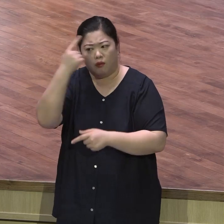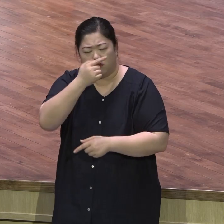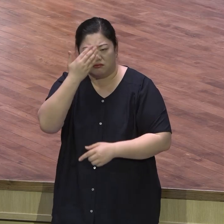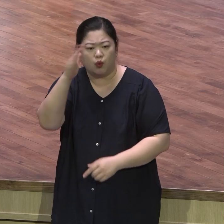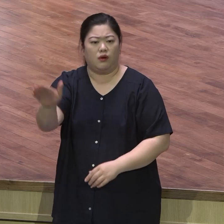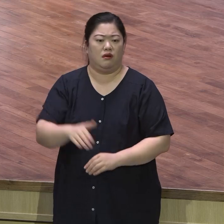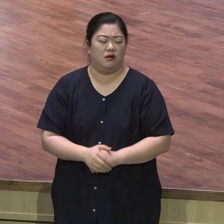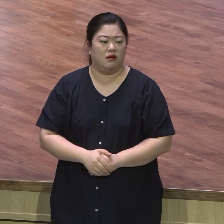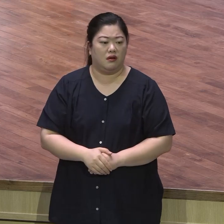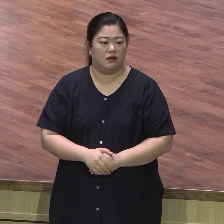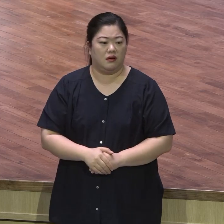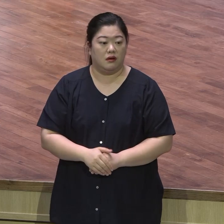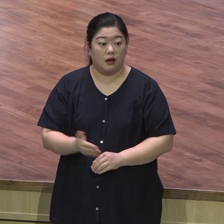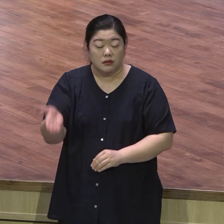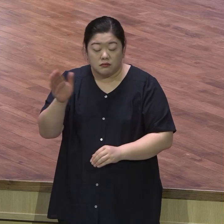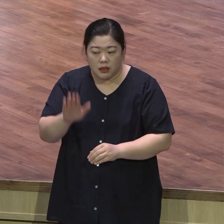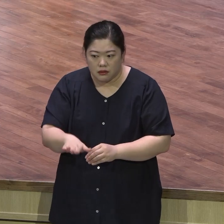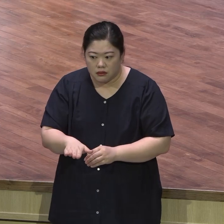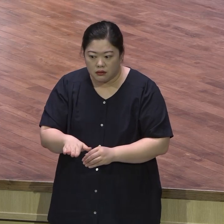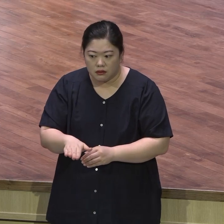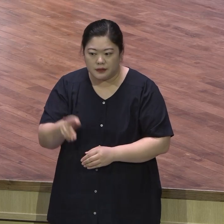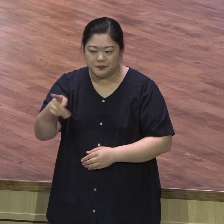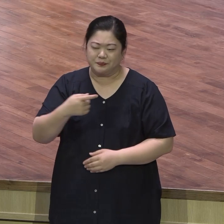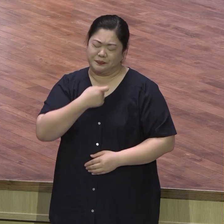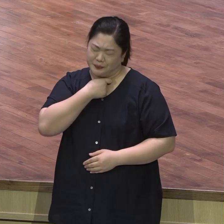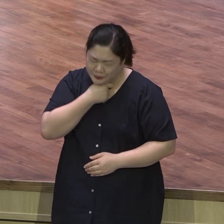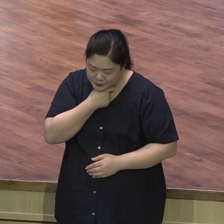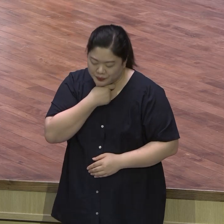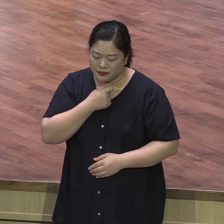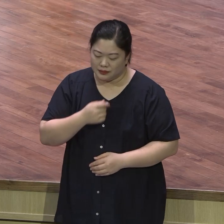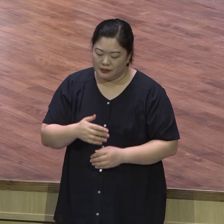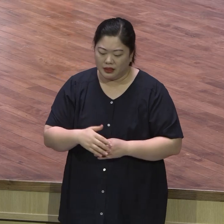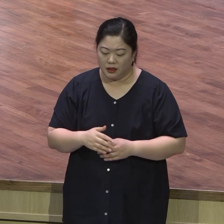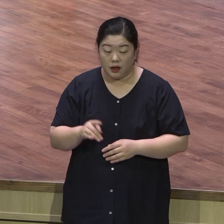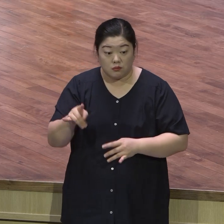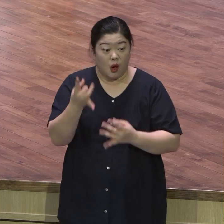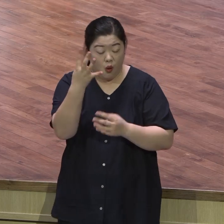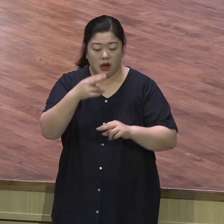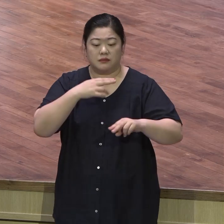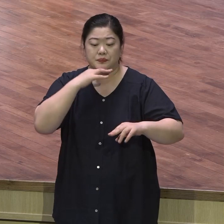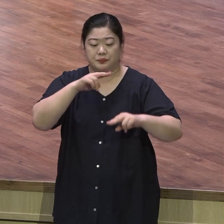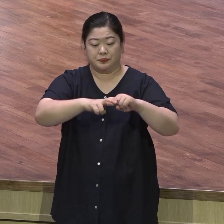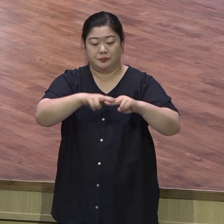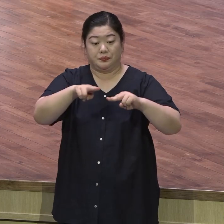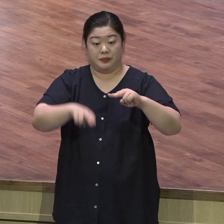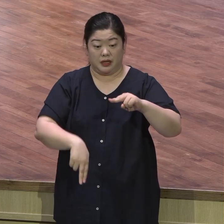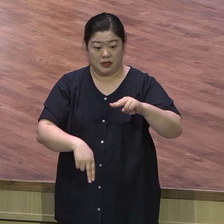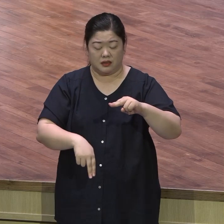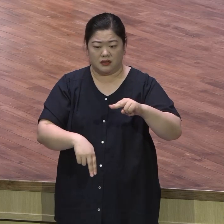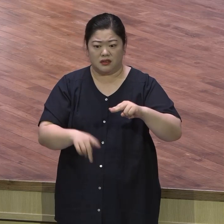그것도 엄청나게 많이 서야 될 시간표가 될 청년이